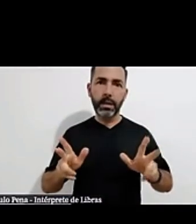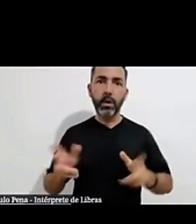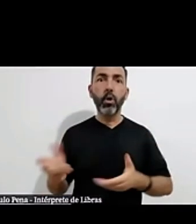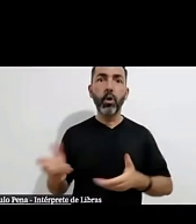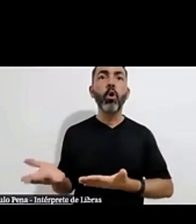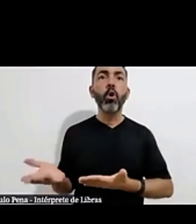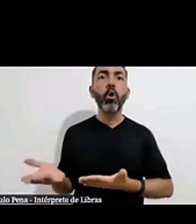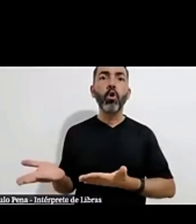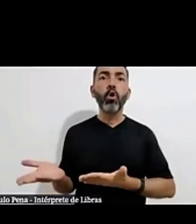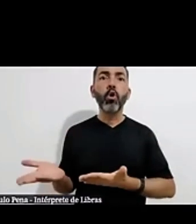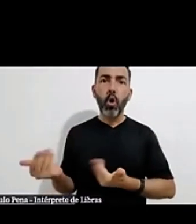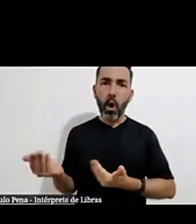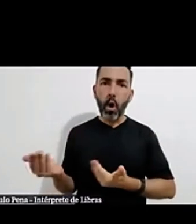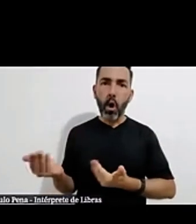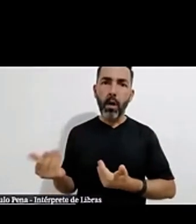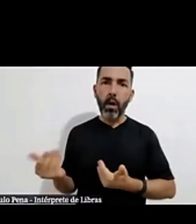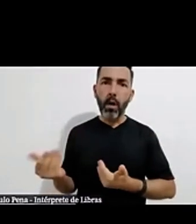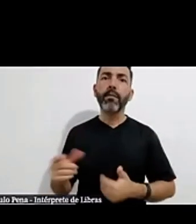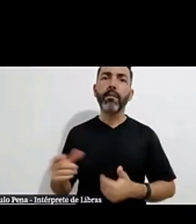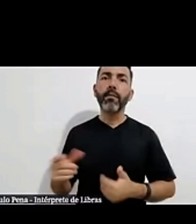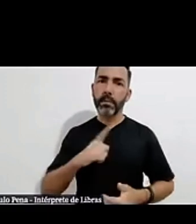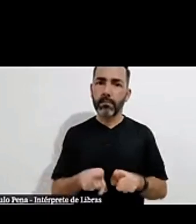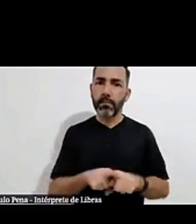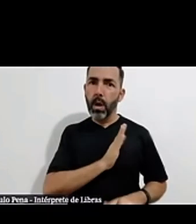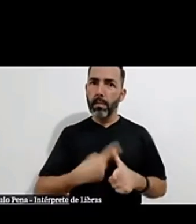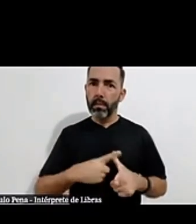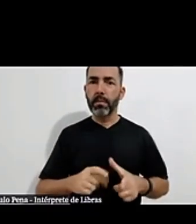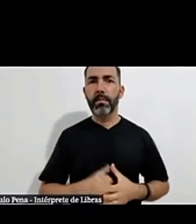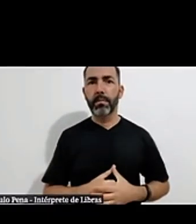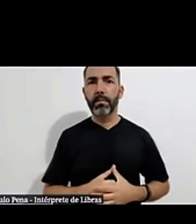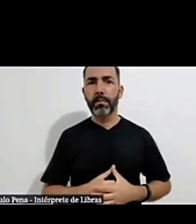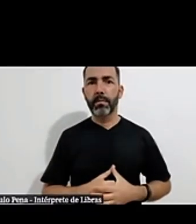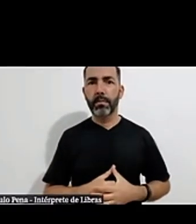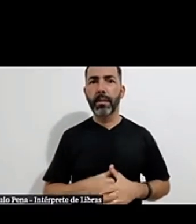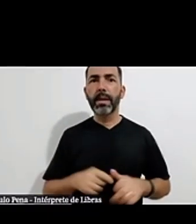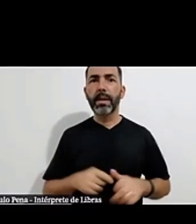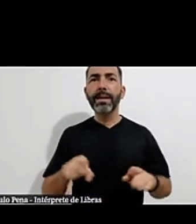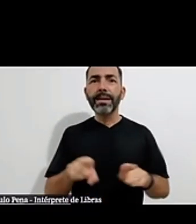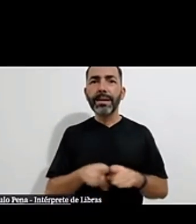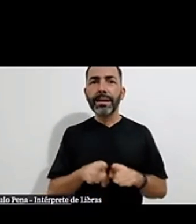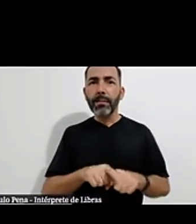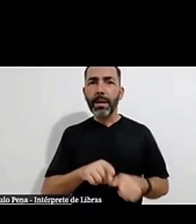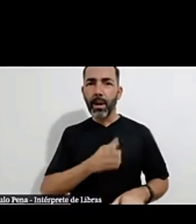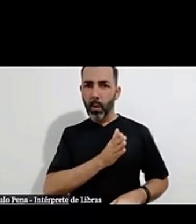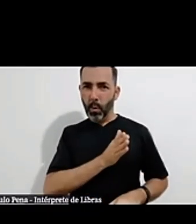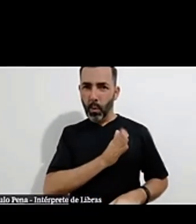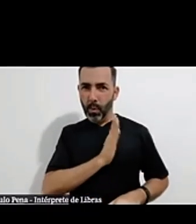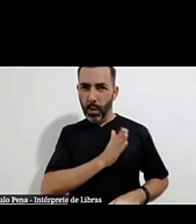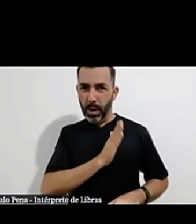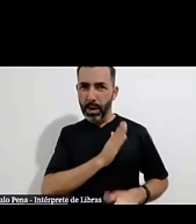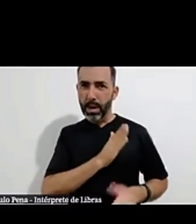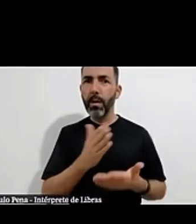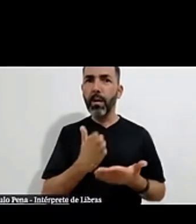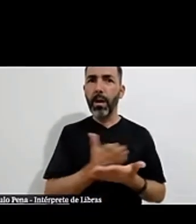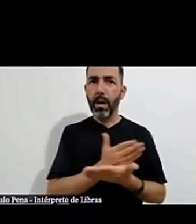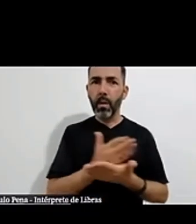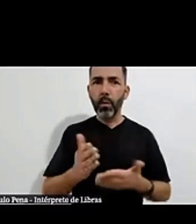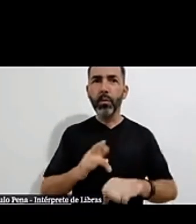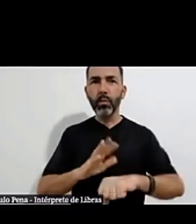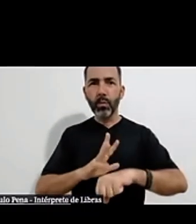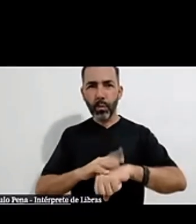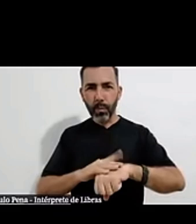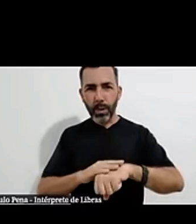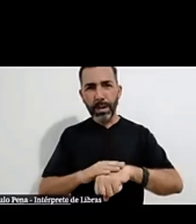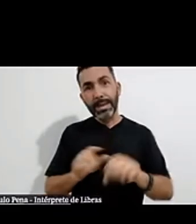parâmetro, ok? Então, outro fator de risco são as doenças cardíacas prévias, né? A pessoa já